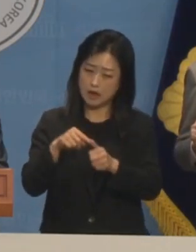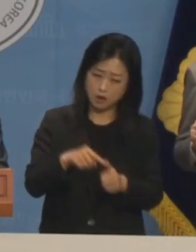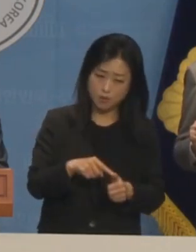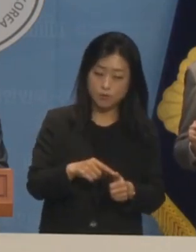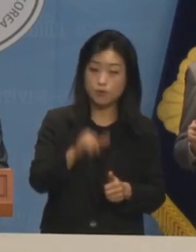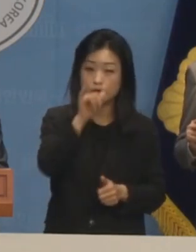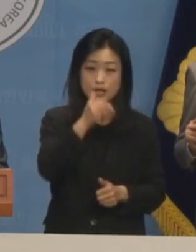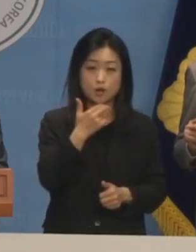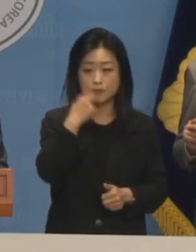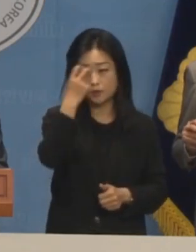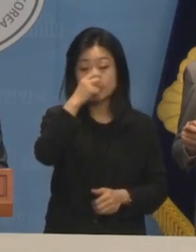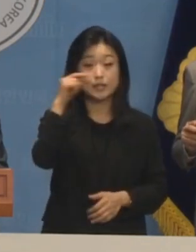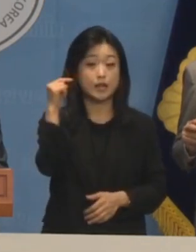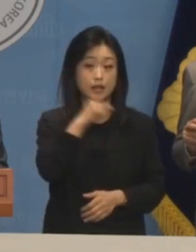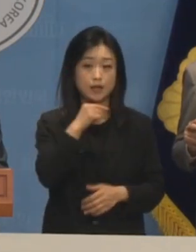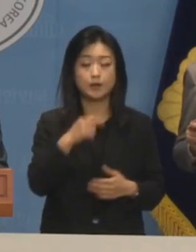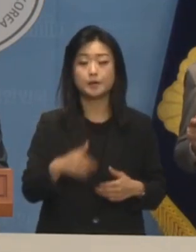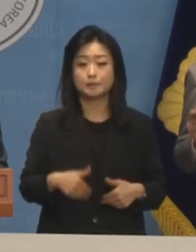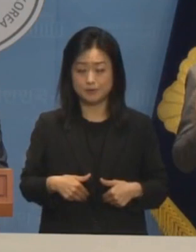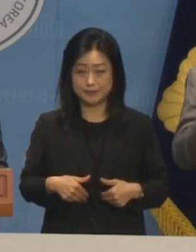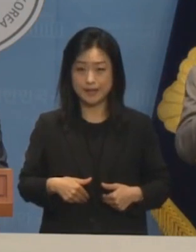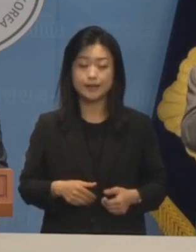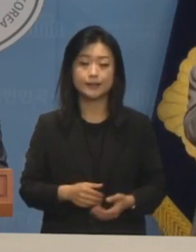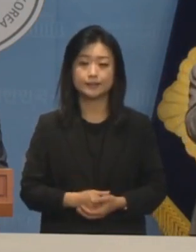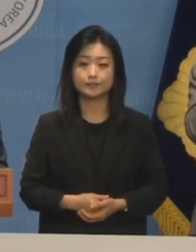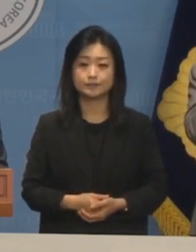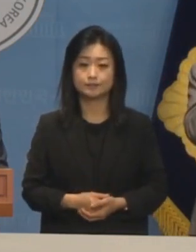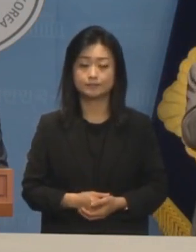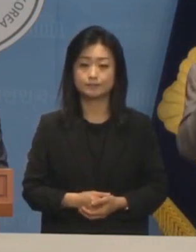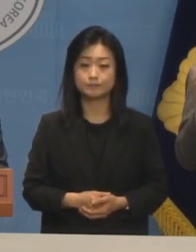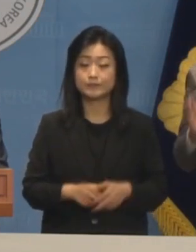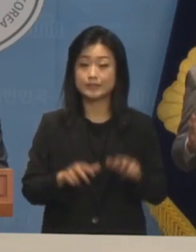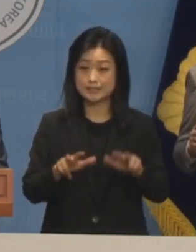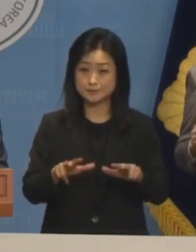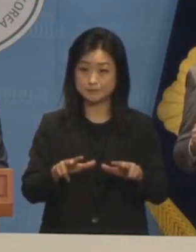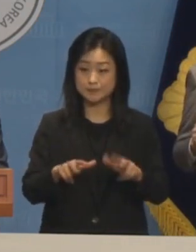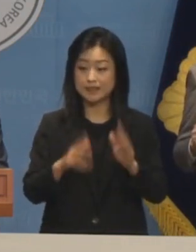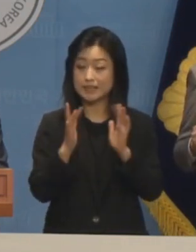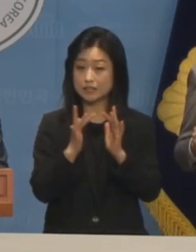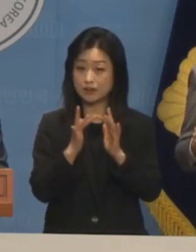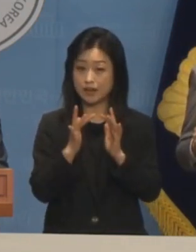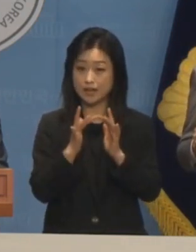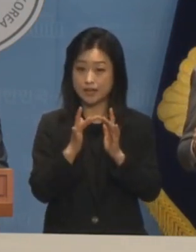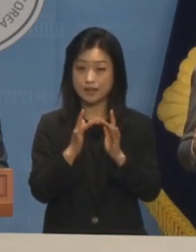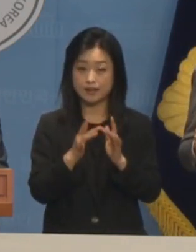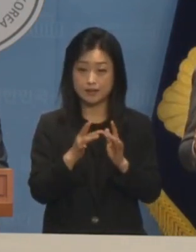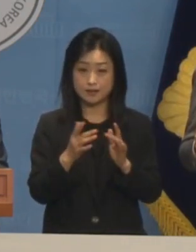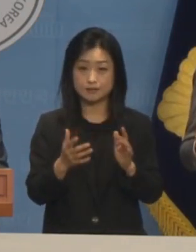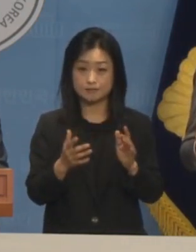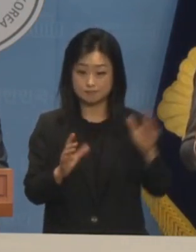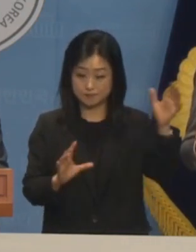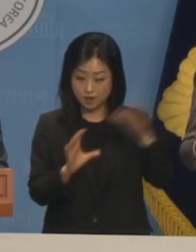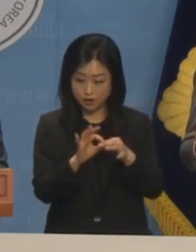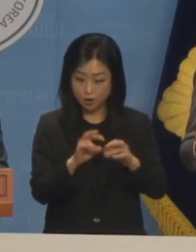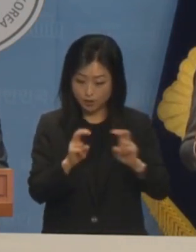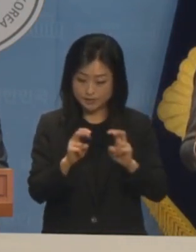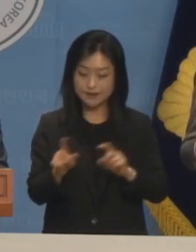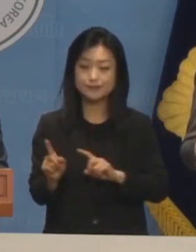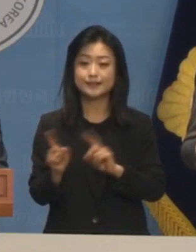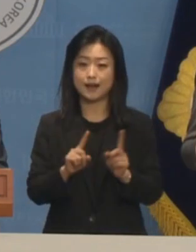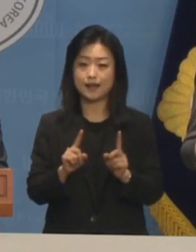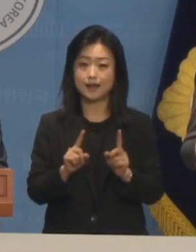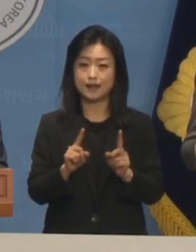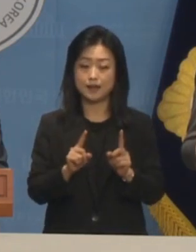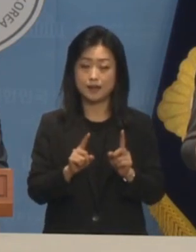않았는지 철저한 진상 파악이 필요합니다. 이제 온라인 플랫폼의 이점은 살리되 그늘지고 어두운